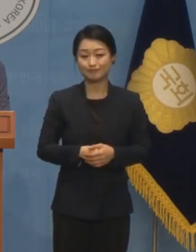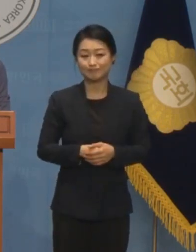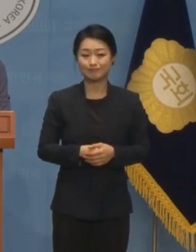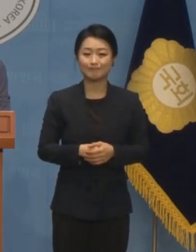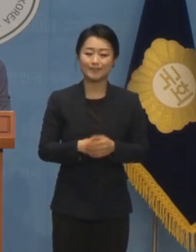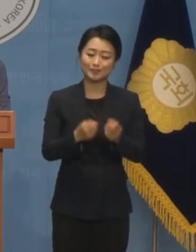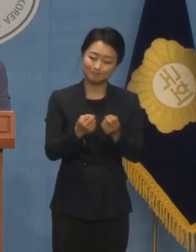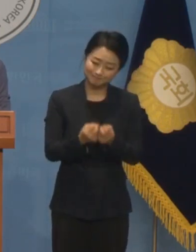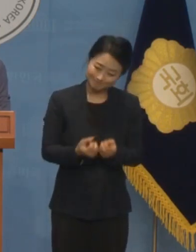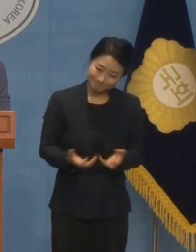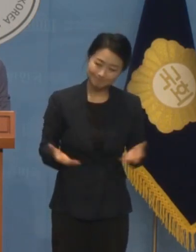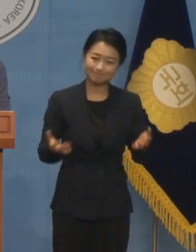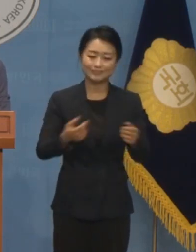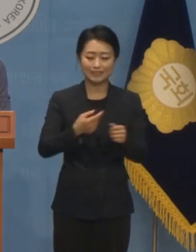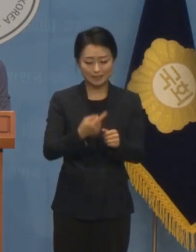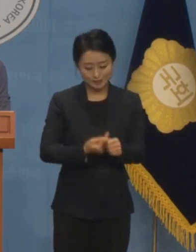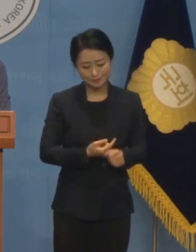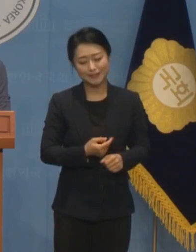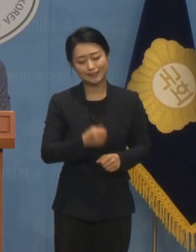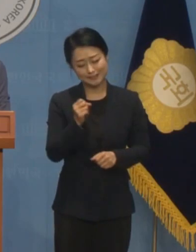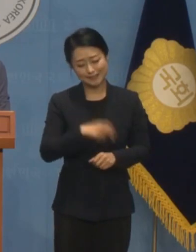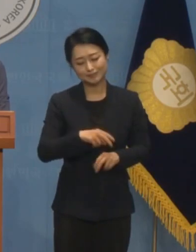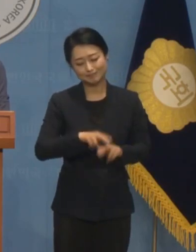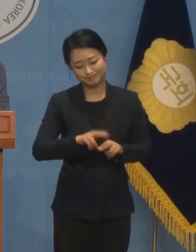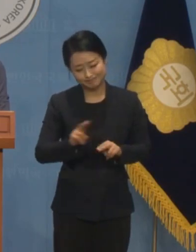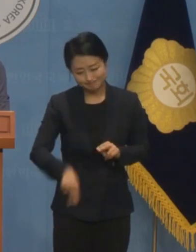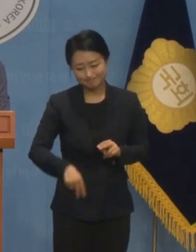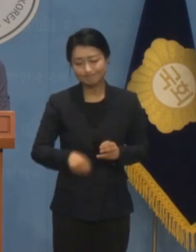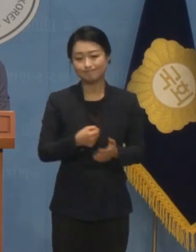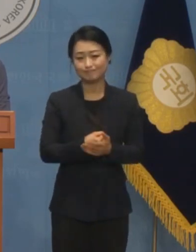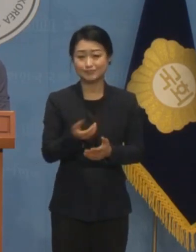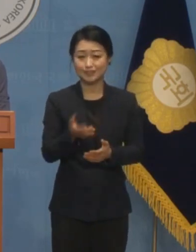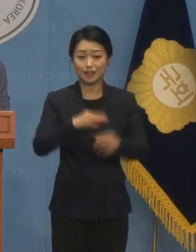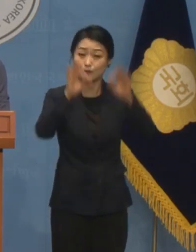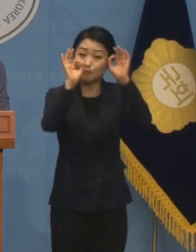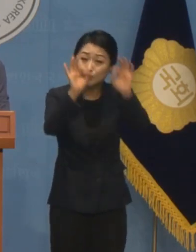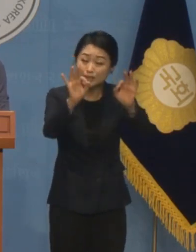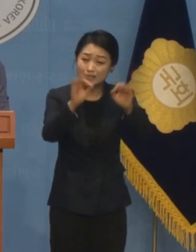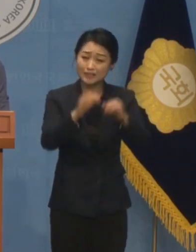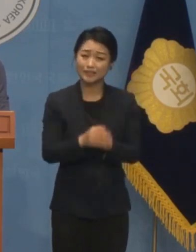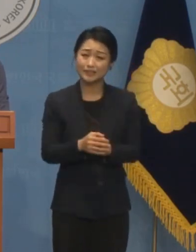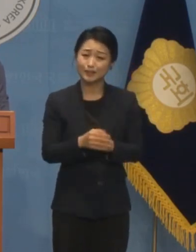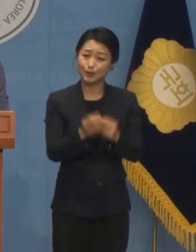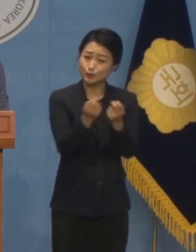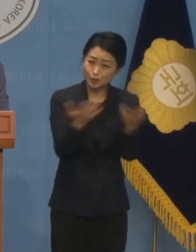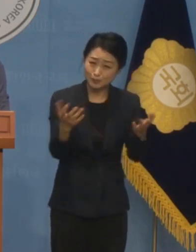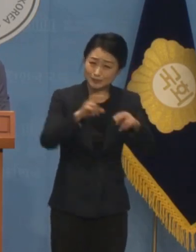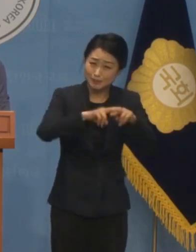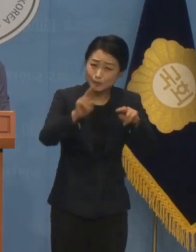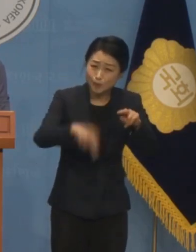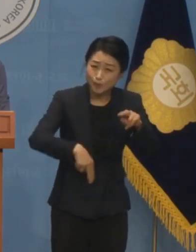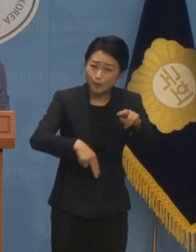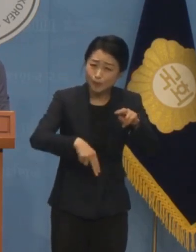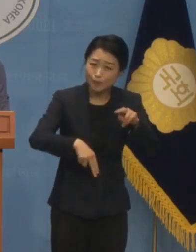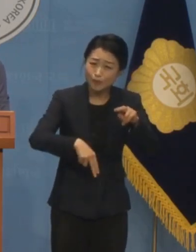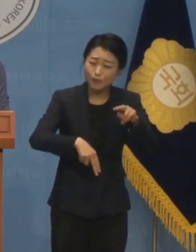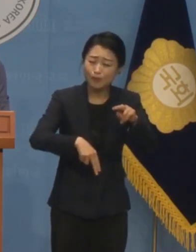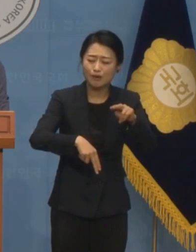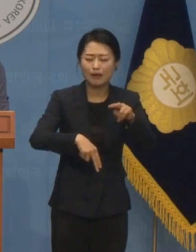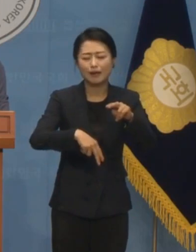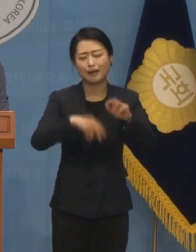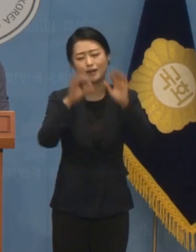내린 결정이라고 했으나 작금의 사태에서 이를 자연스럽게 볼 수 있는 국민이